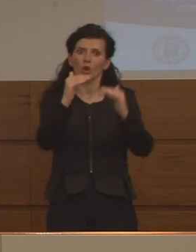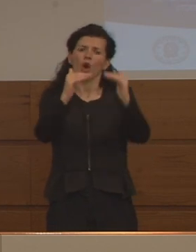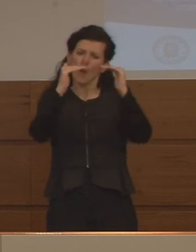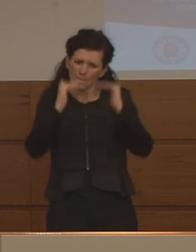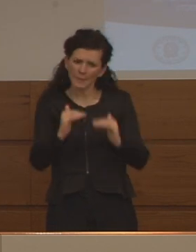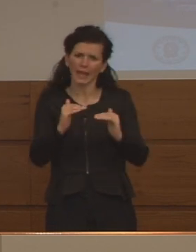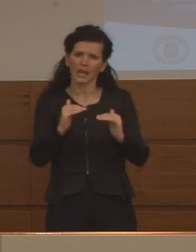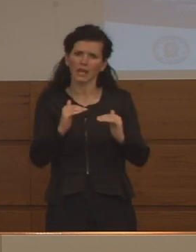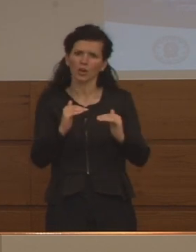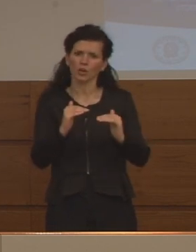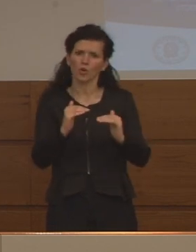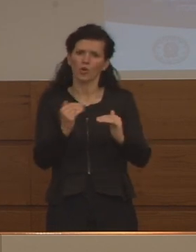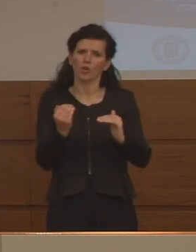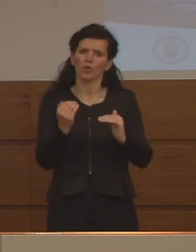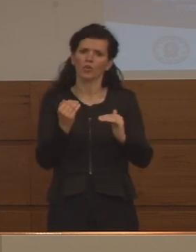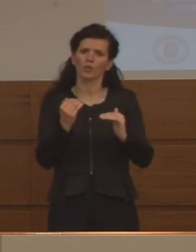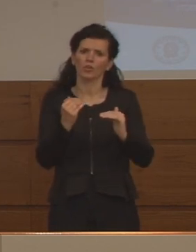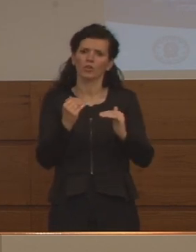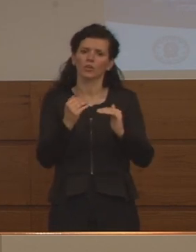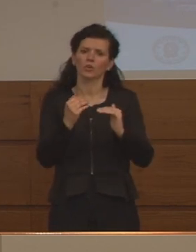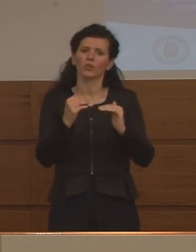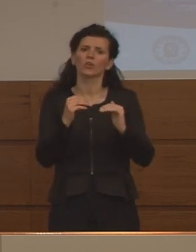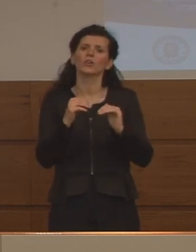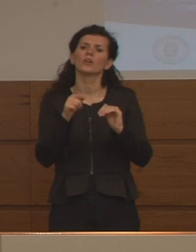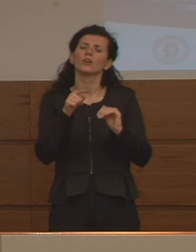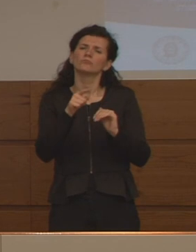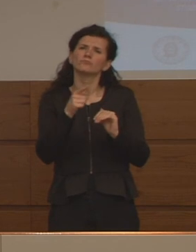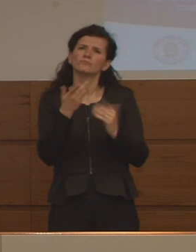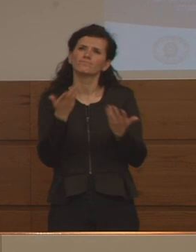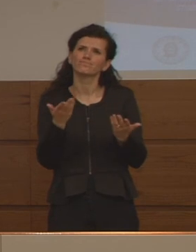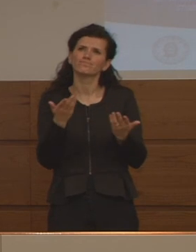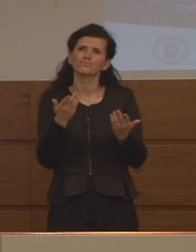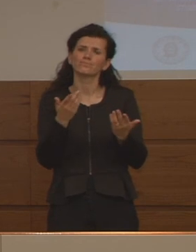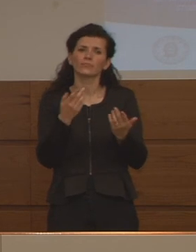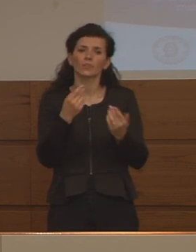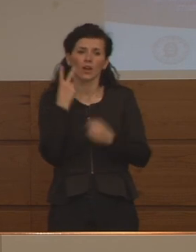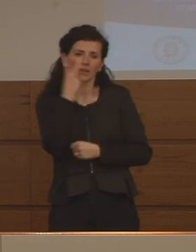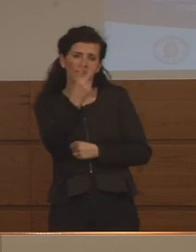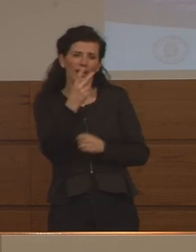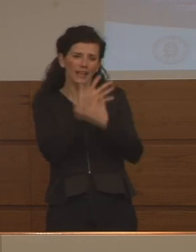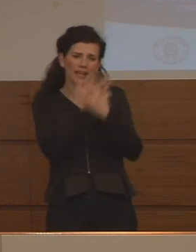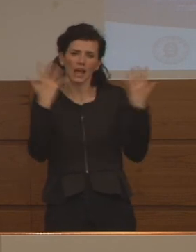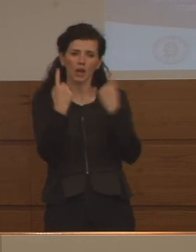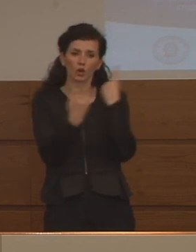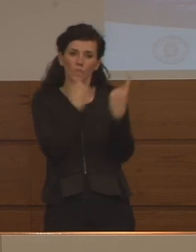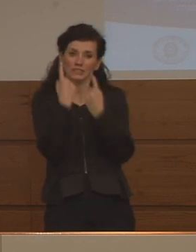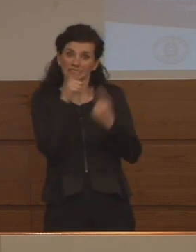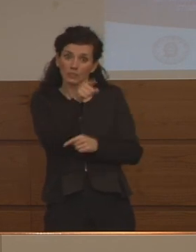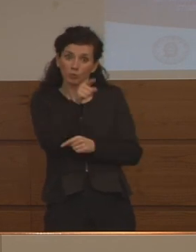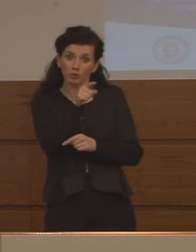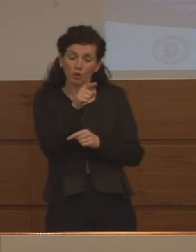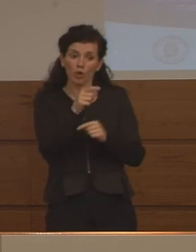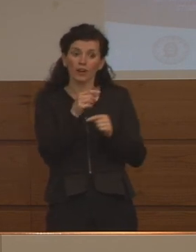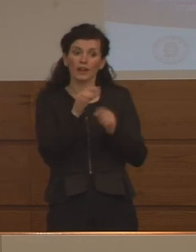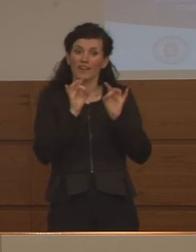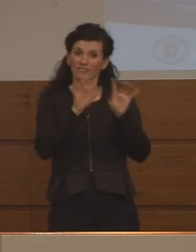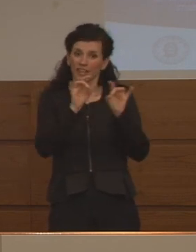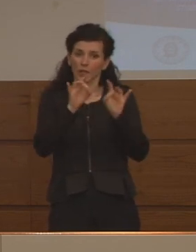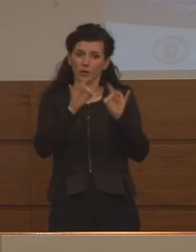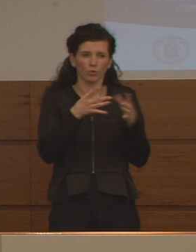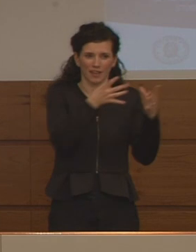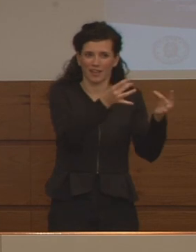per evidentemente avere l'evidenza che la diffusione epidemica